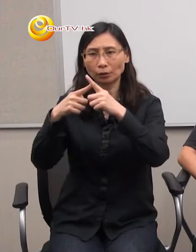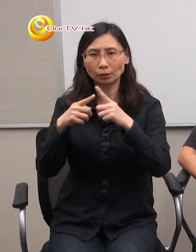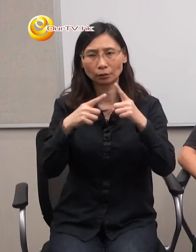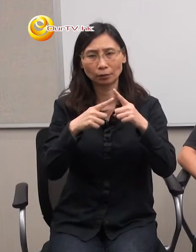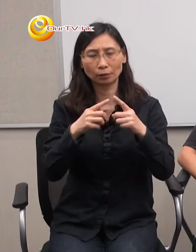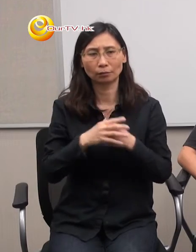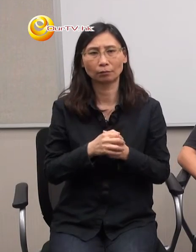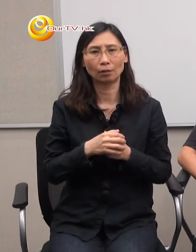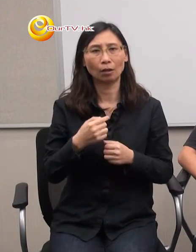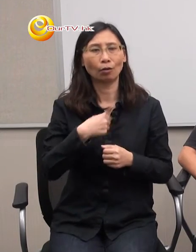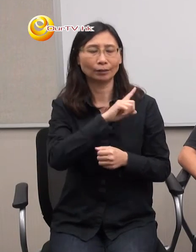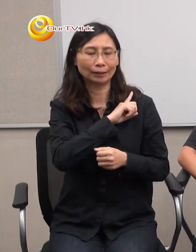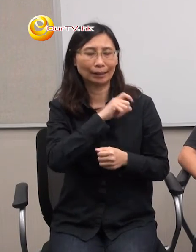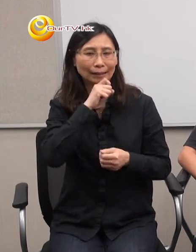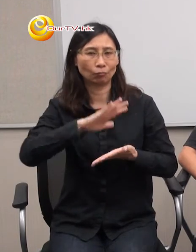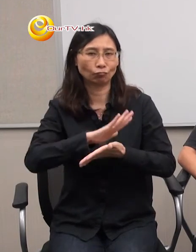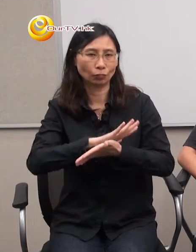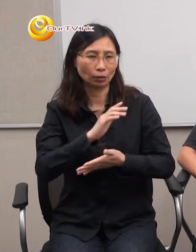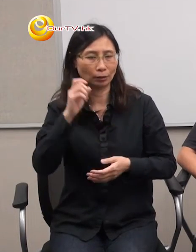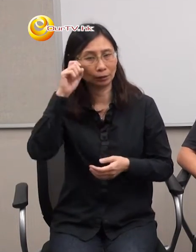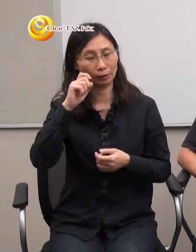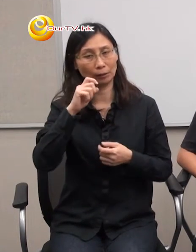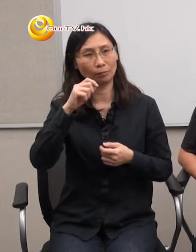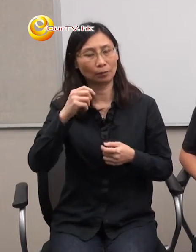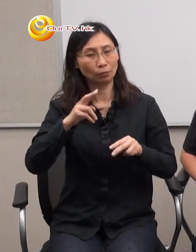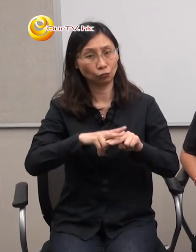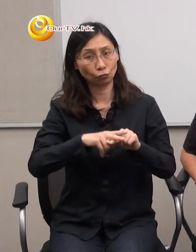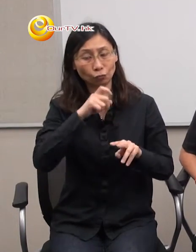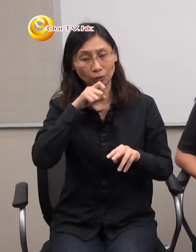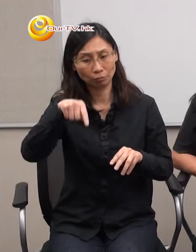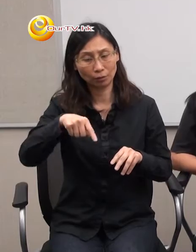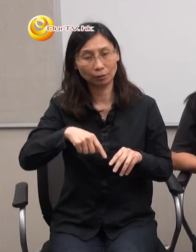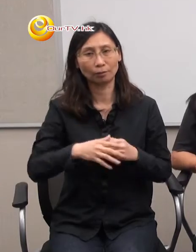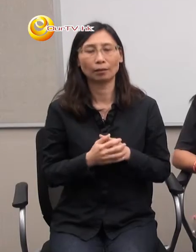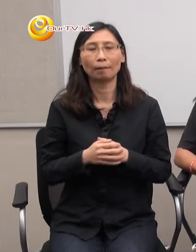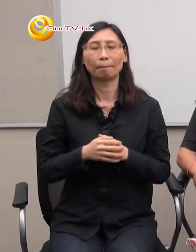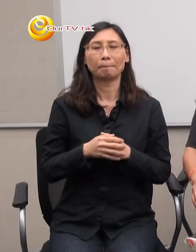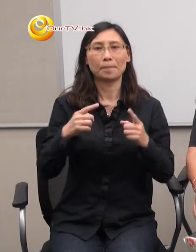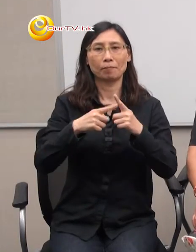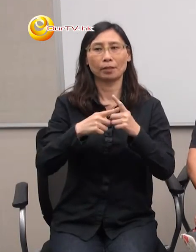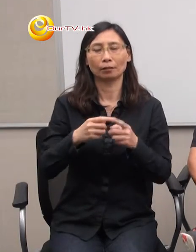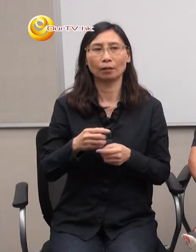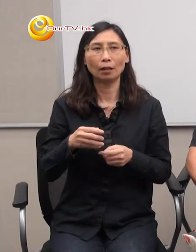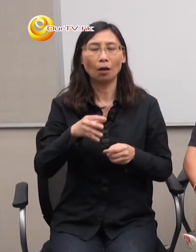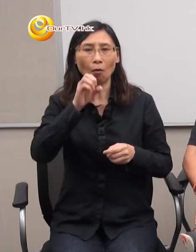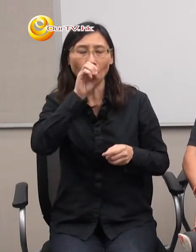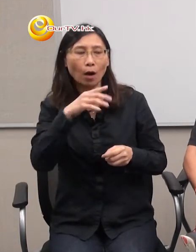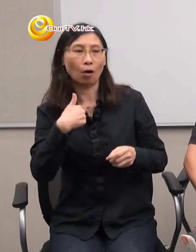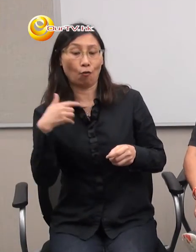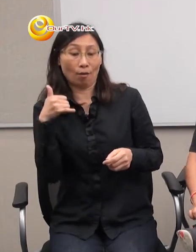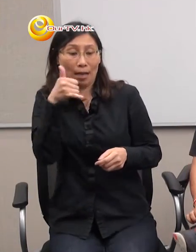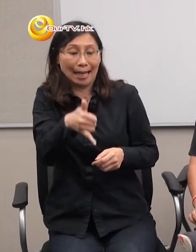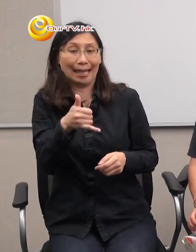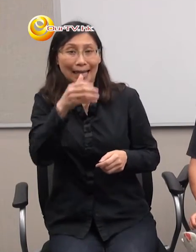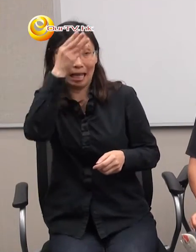係其實我自己本身都有咁嘅經驗，就係話中共都有啲人以做學術 研究為名，做學術計劃為名啦，落嚟